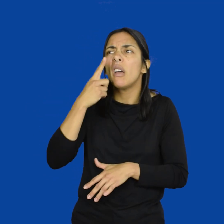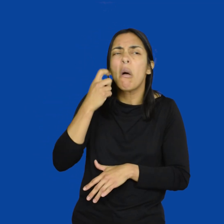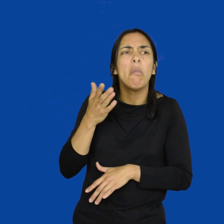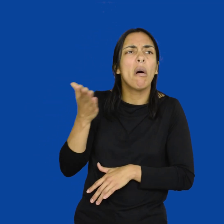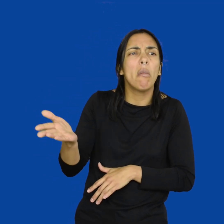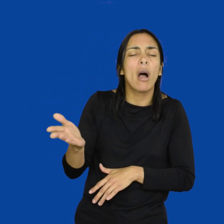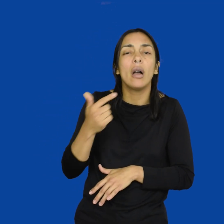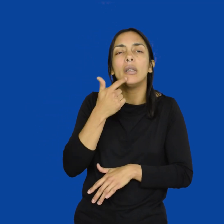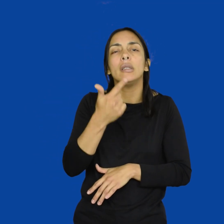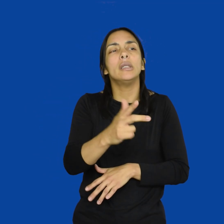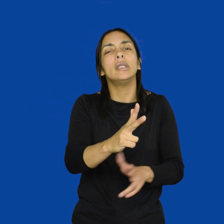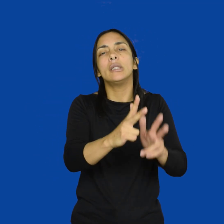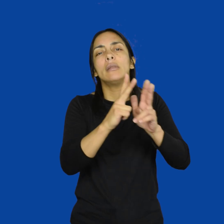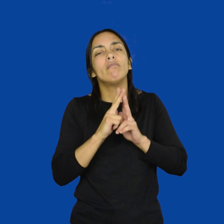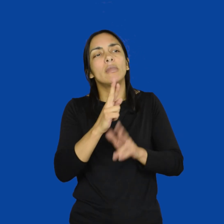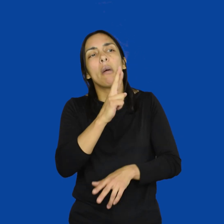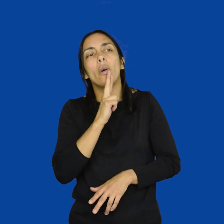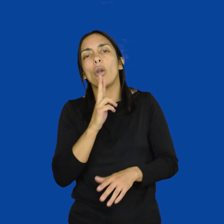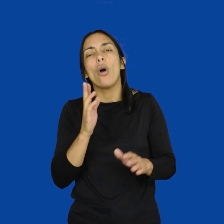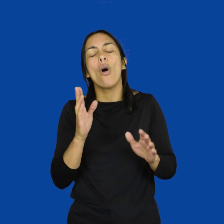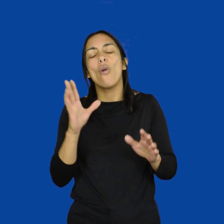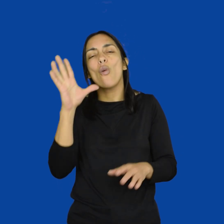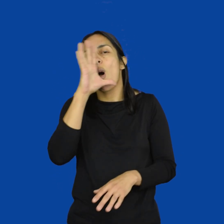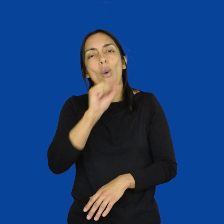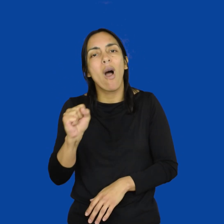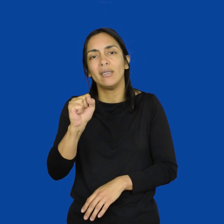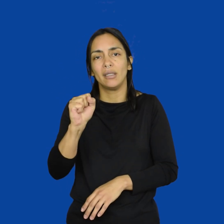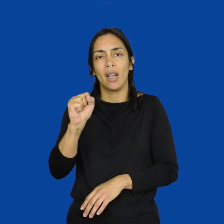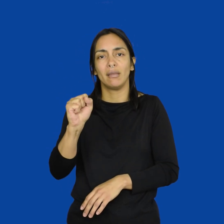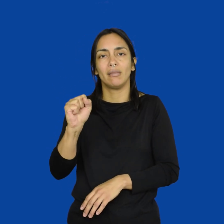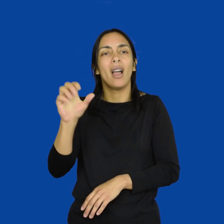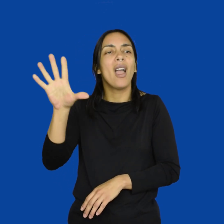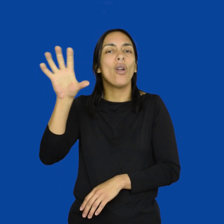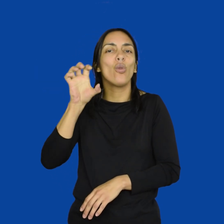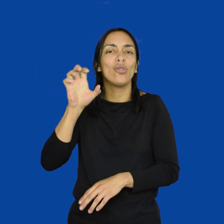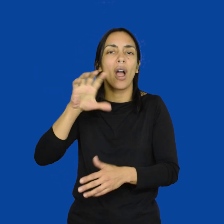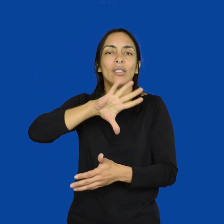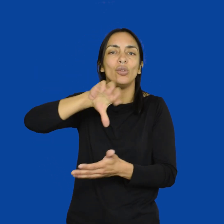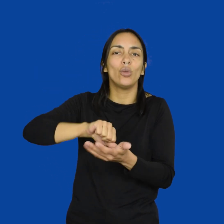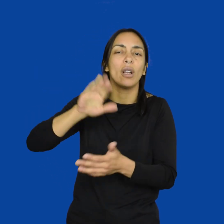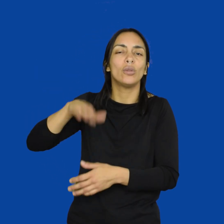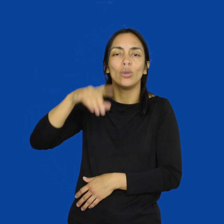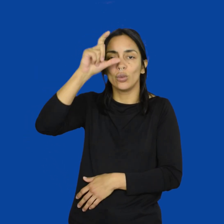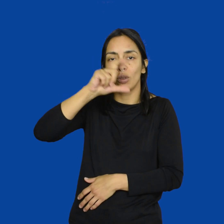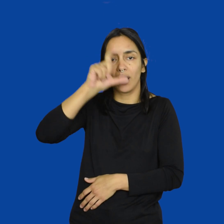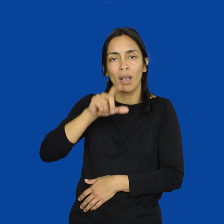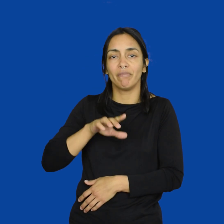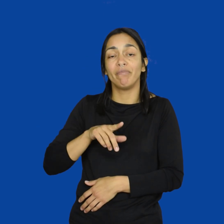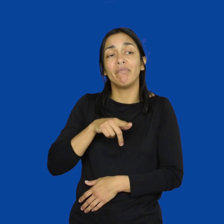Y yo le dije a mi mamá, ¿qué le pasa a papá? Y me dijo, es porque no soporta escuchar de Estambul porque fue